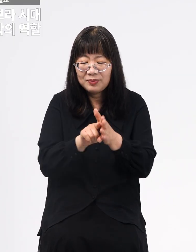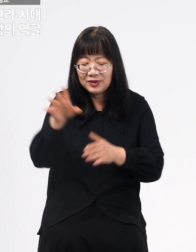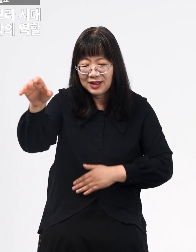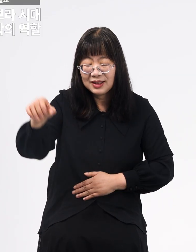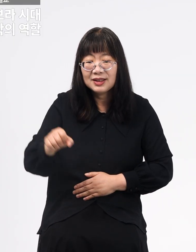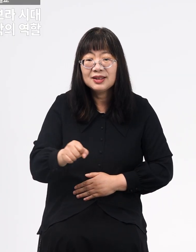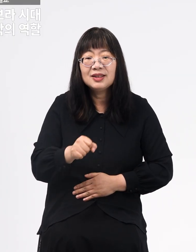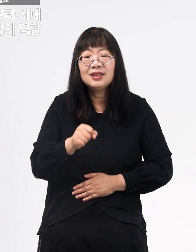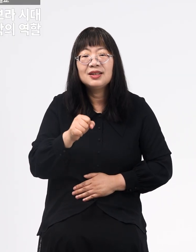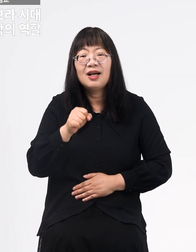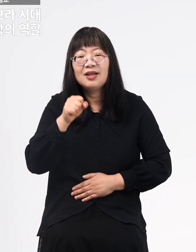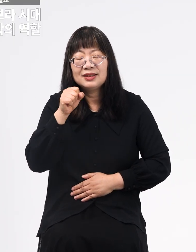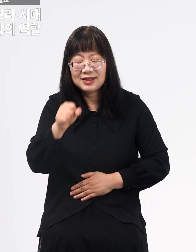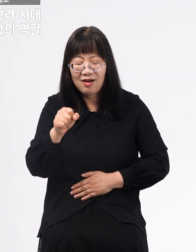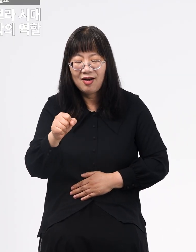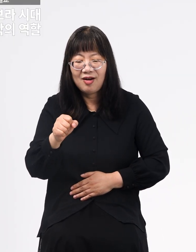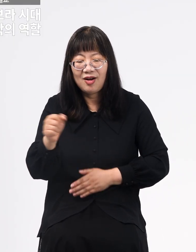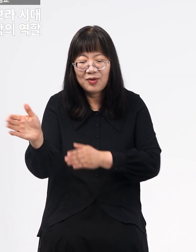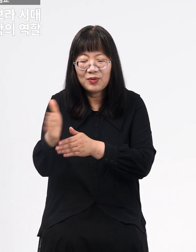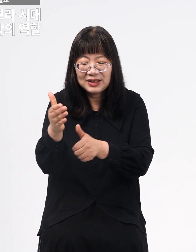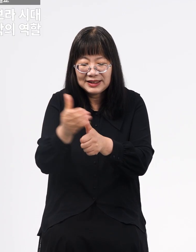믿음으로 금을 던져